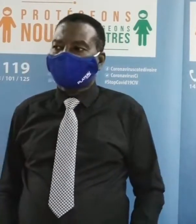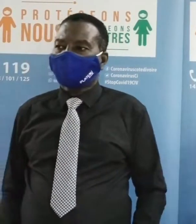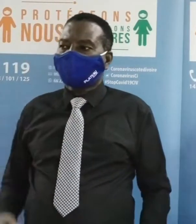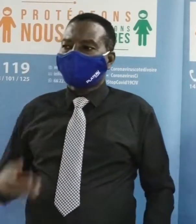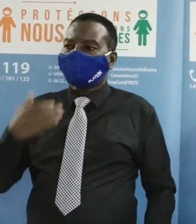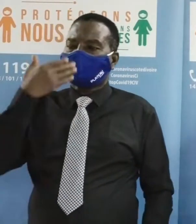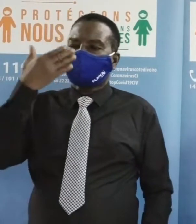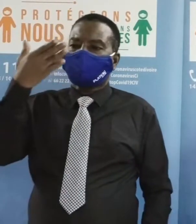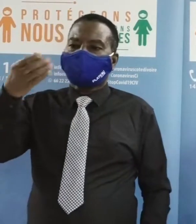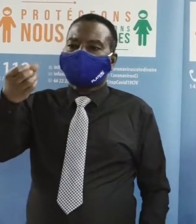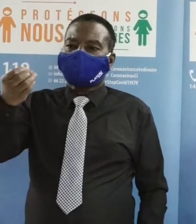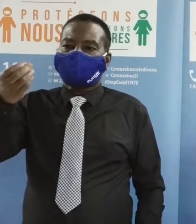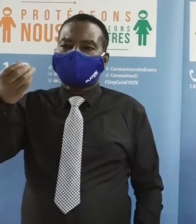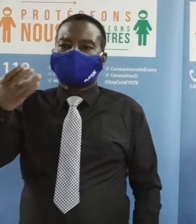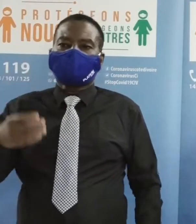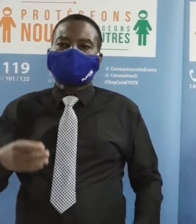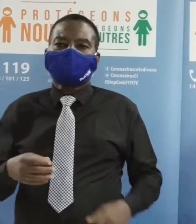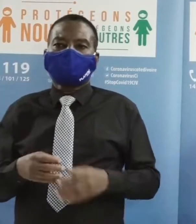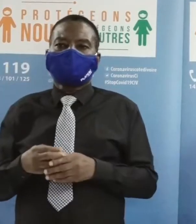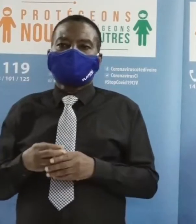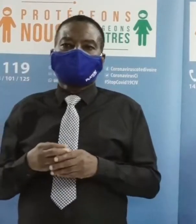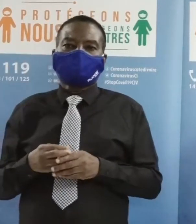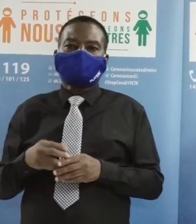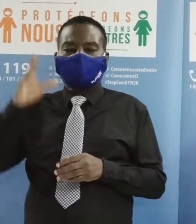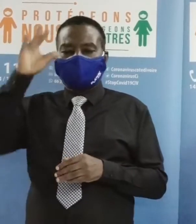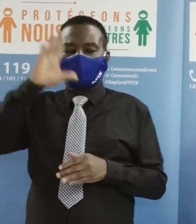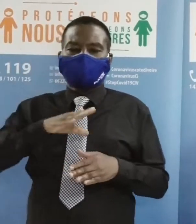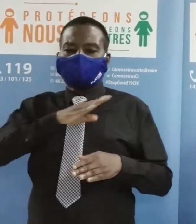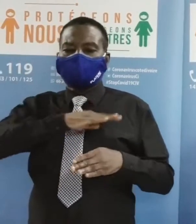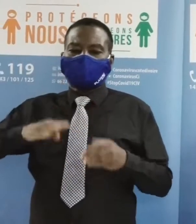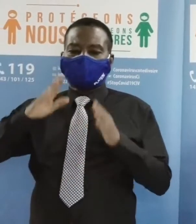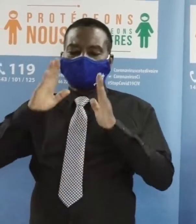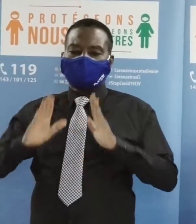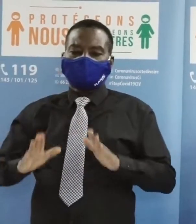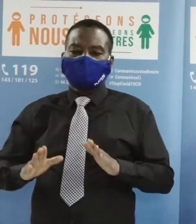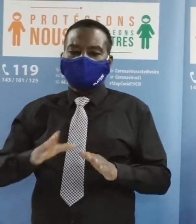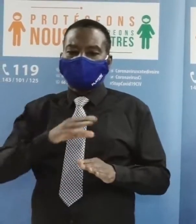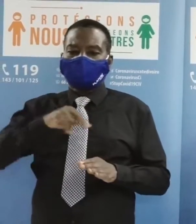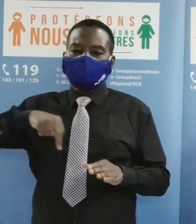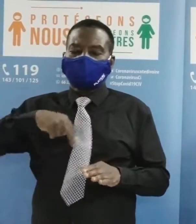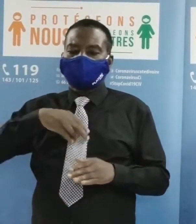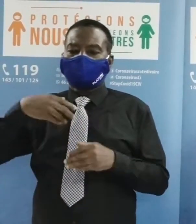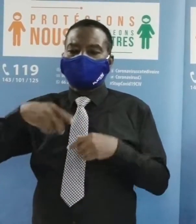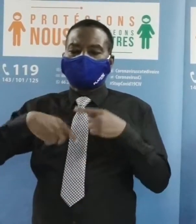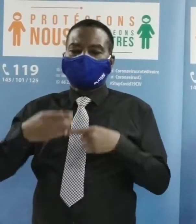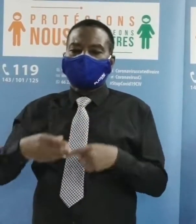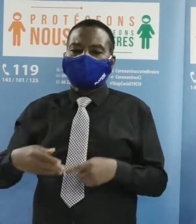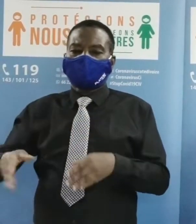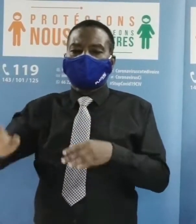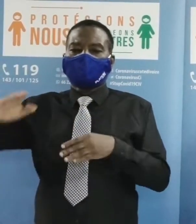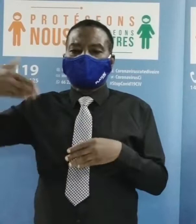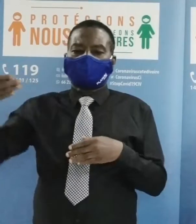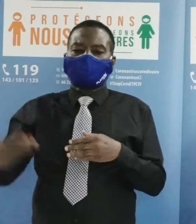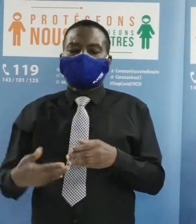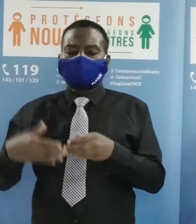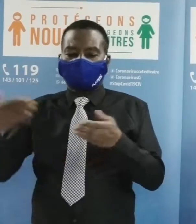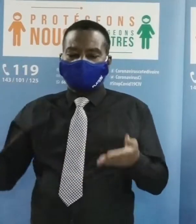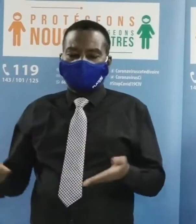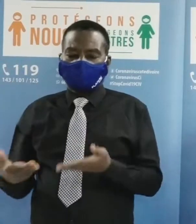merci beaucoup monsieur le maire nous allons maintenant accueillis ici